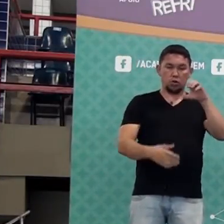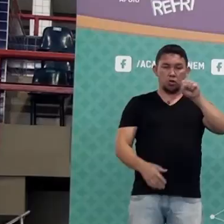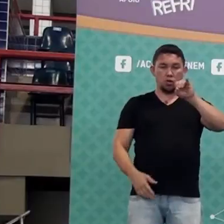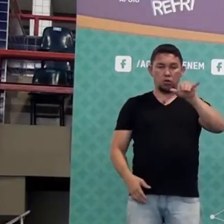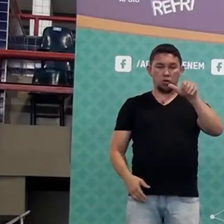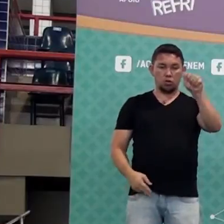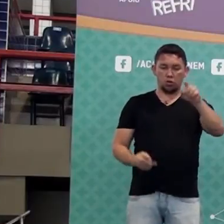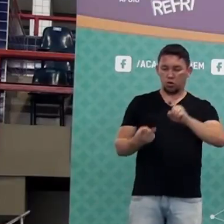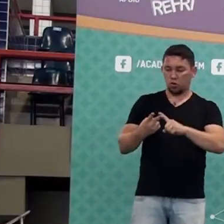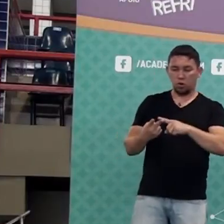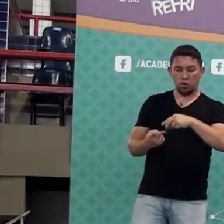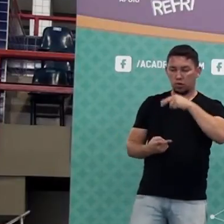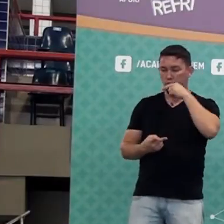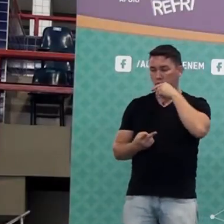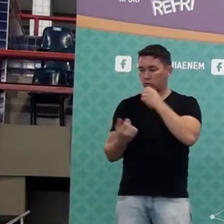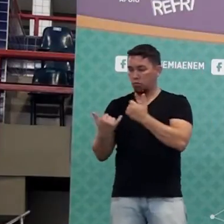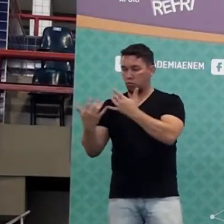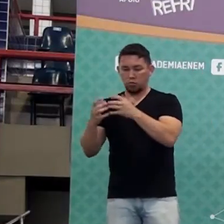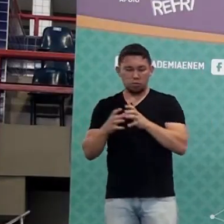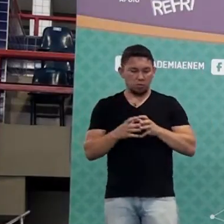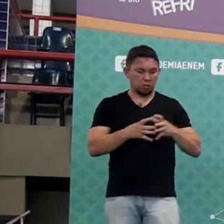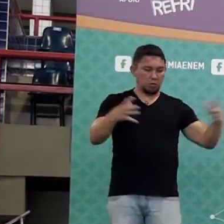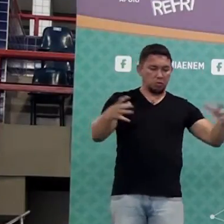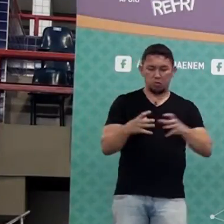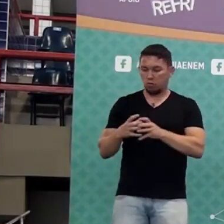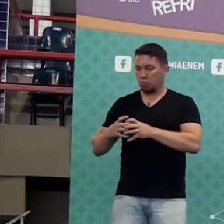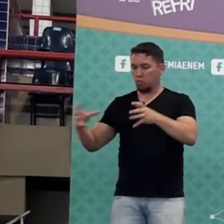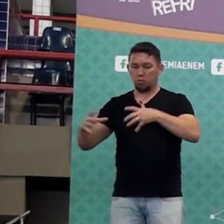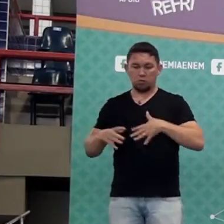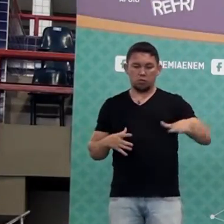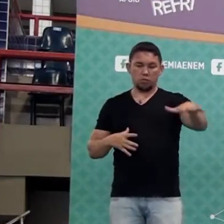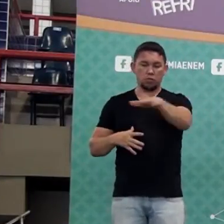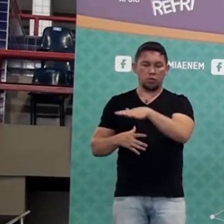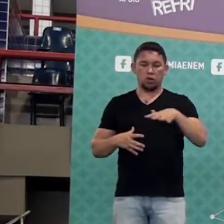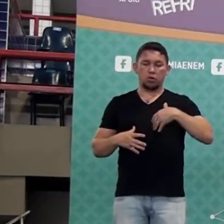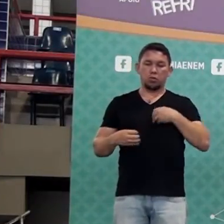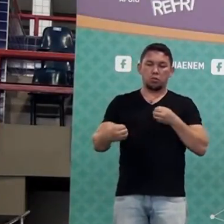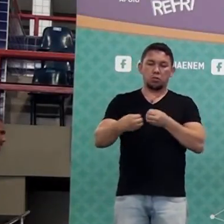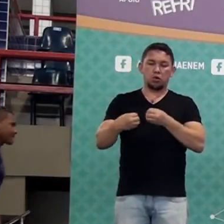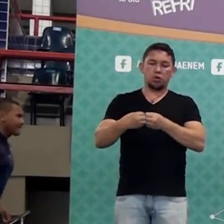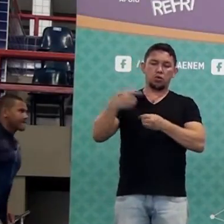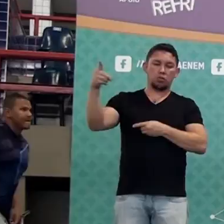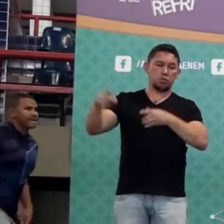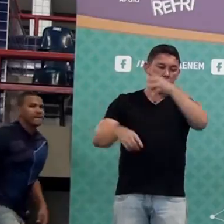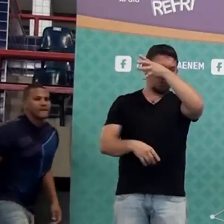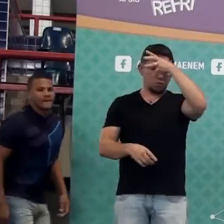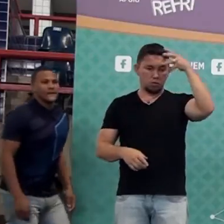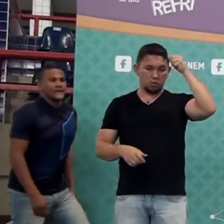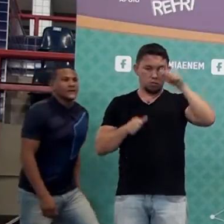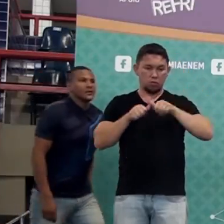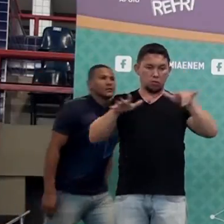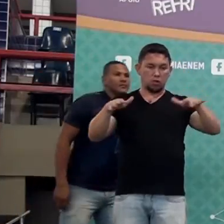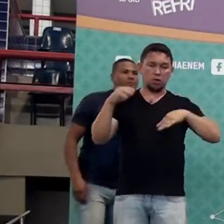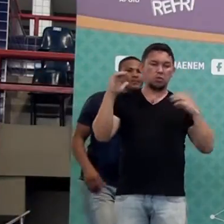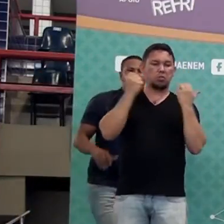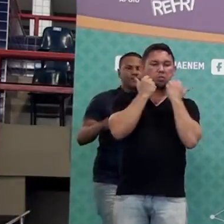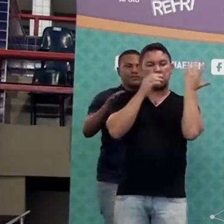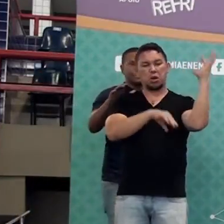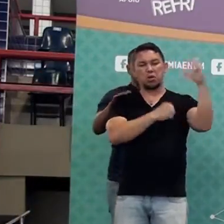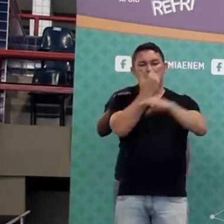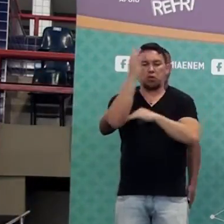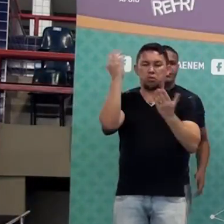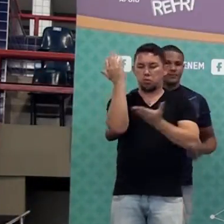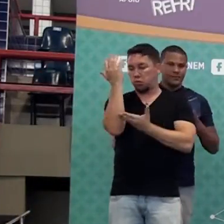cana-de-açúcar, estão crescendo em que sentido? No sentido da região amazônica. Então, nós estamos destruindo